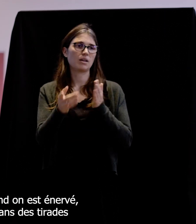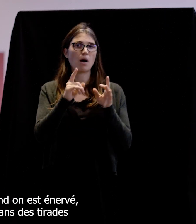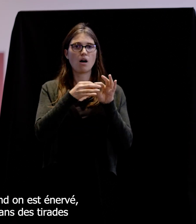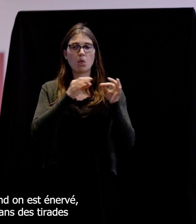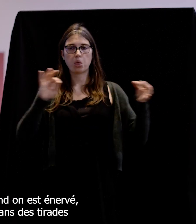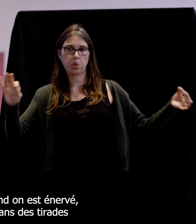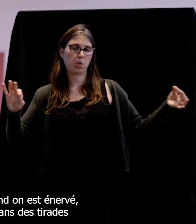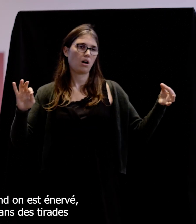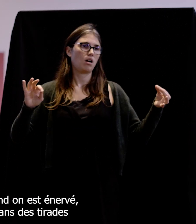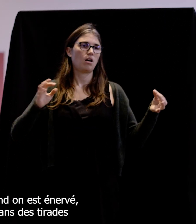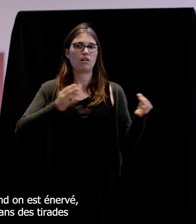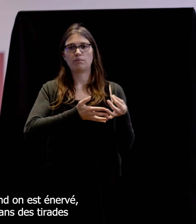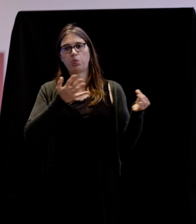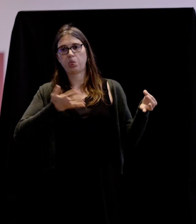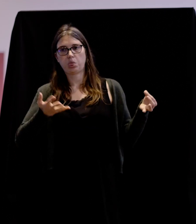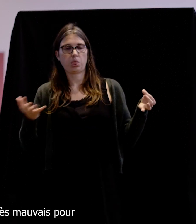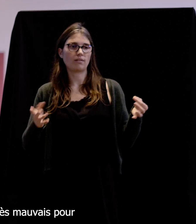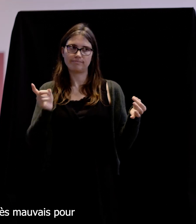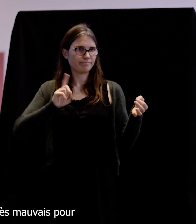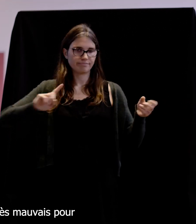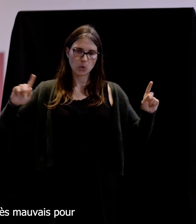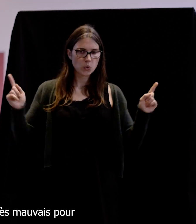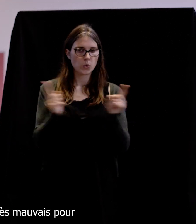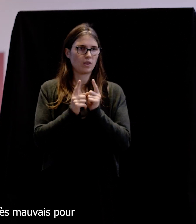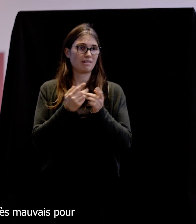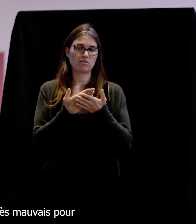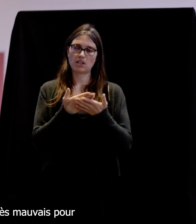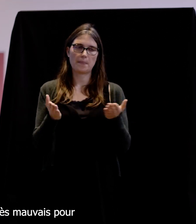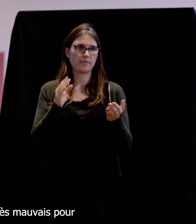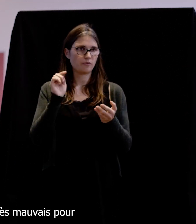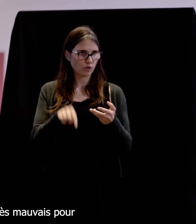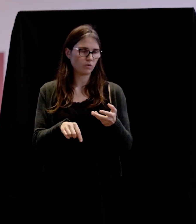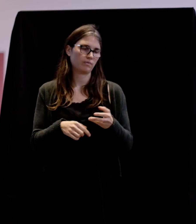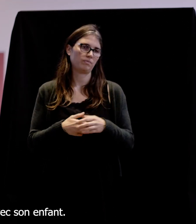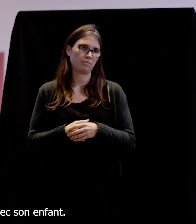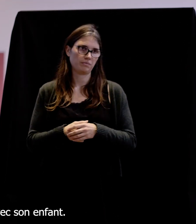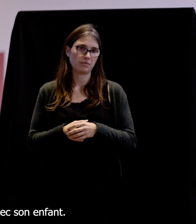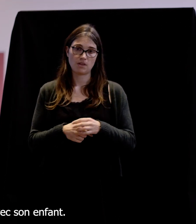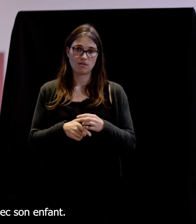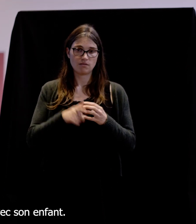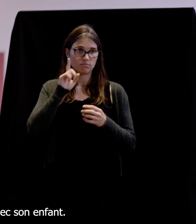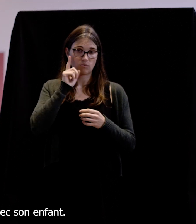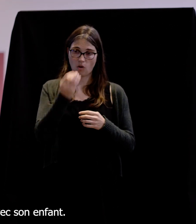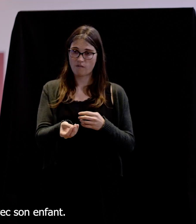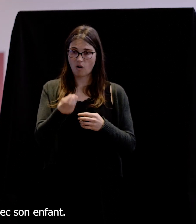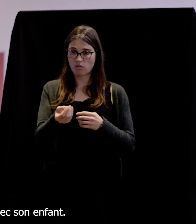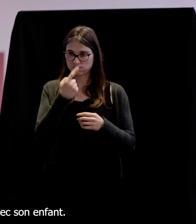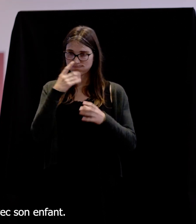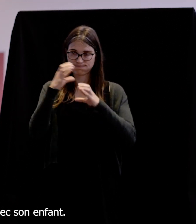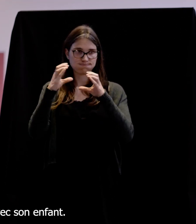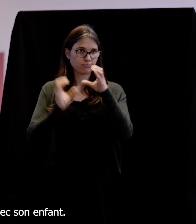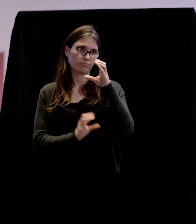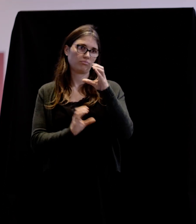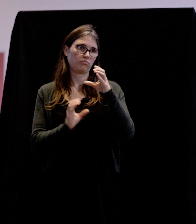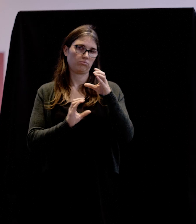on est énervé, des fois, on part dans des tirades et c'est très, très, très mauvais pour le rapport avec